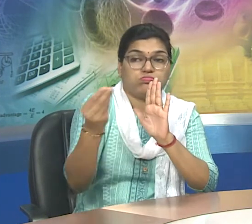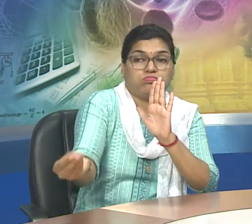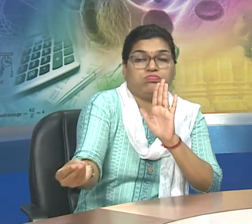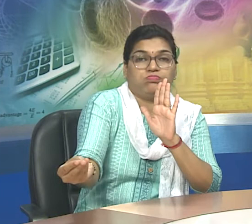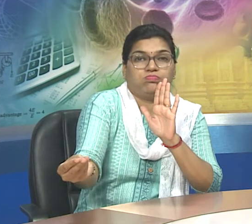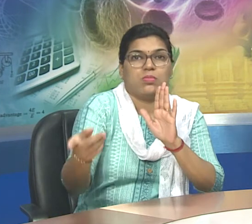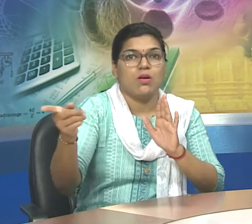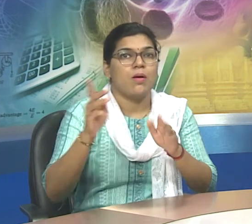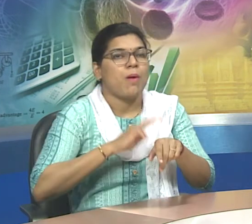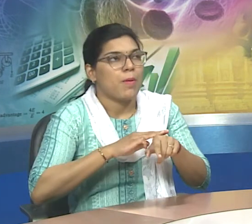वॉलंटरी।